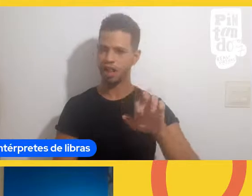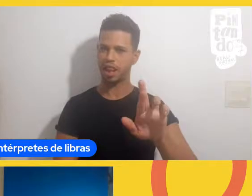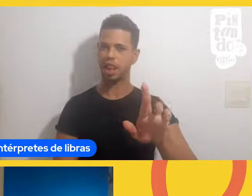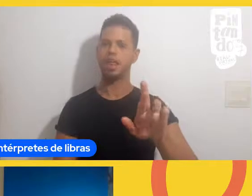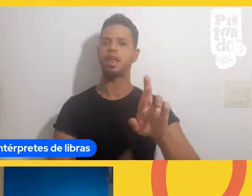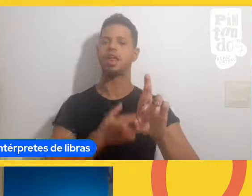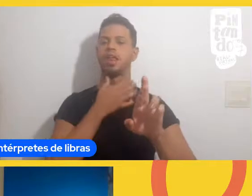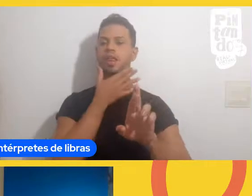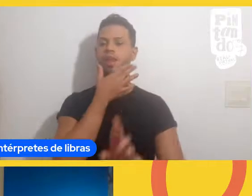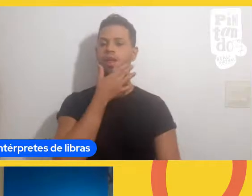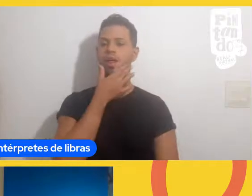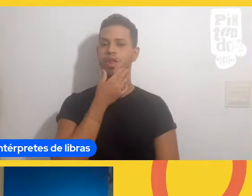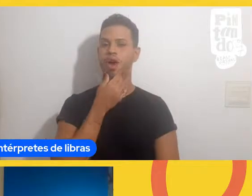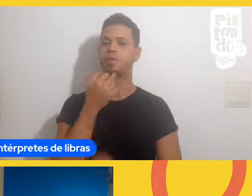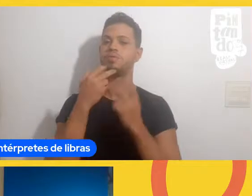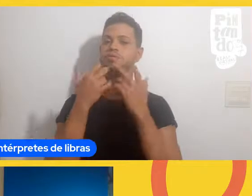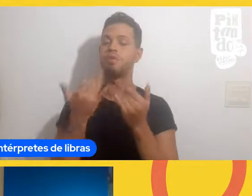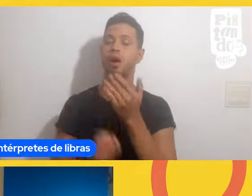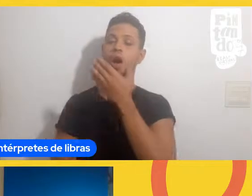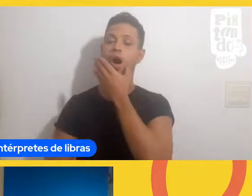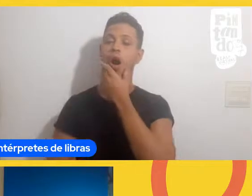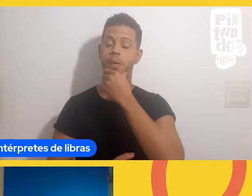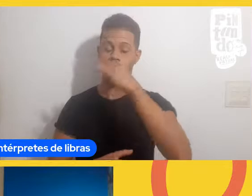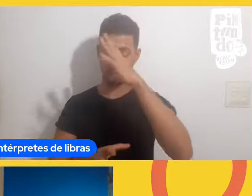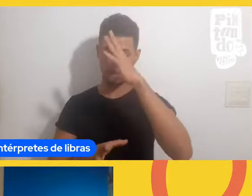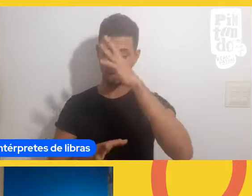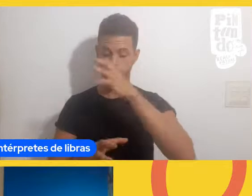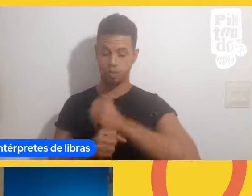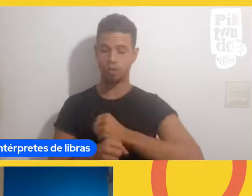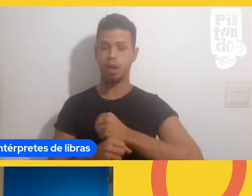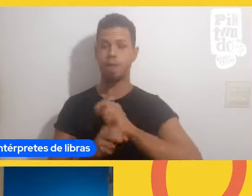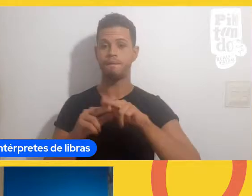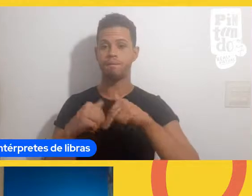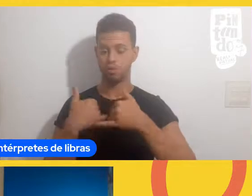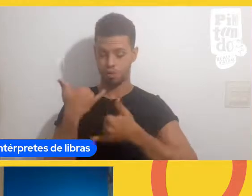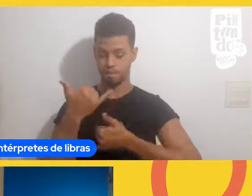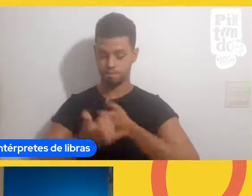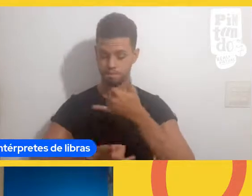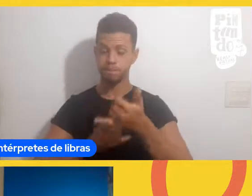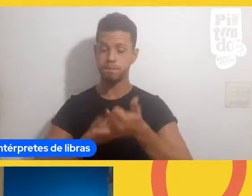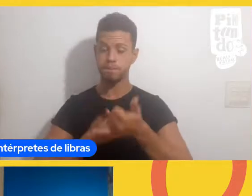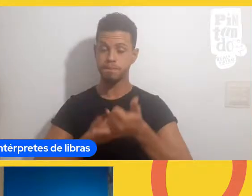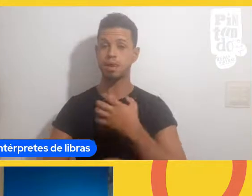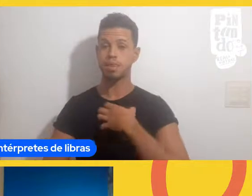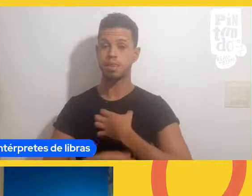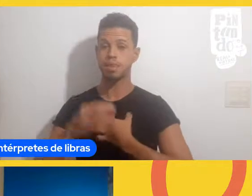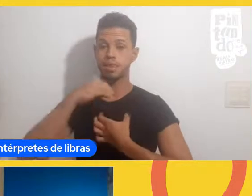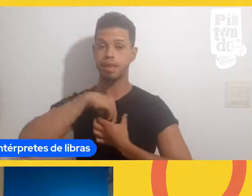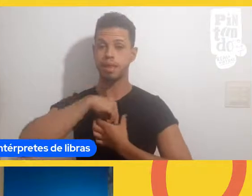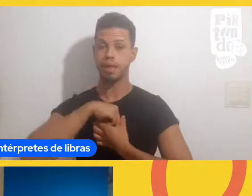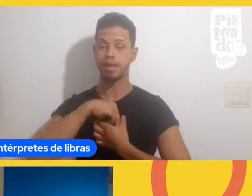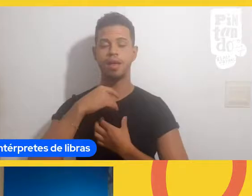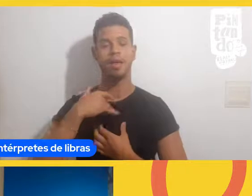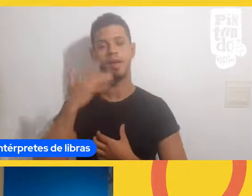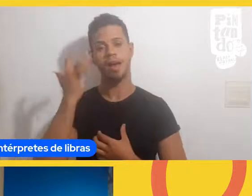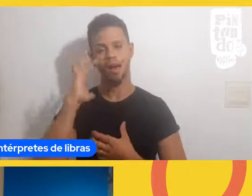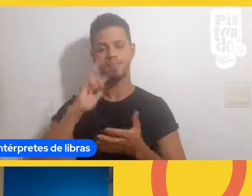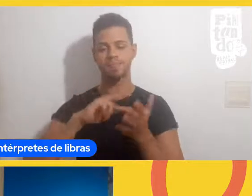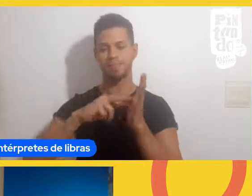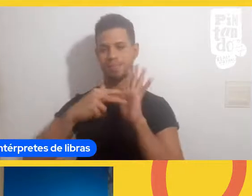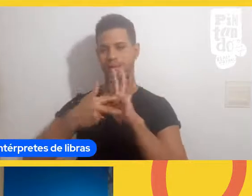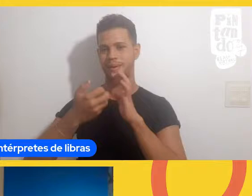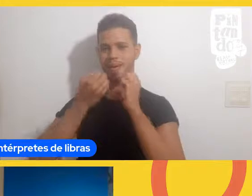Ele diz: o homem só é inteiro quando brinca. E eu acho isso muito significativo para introduzir